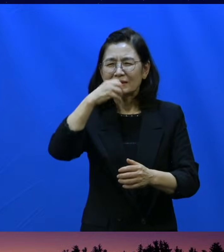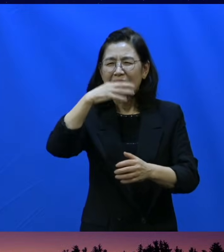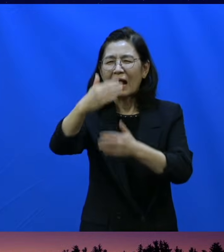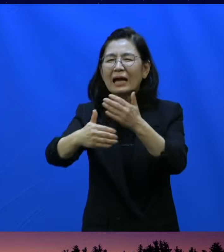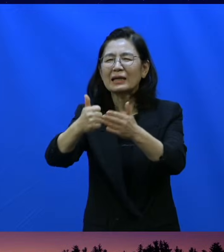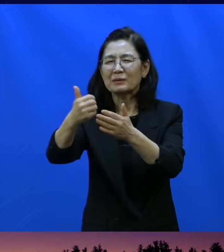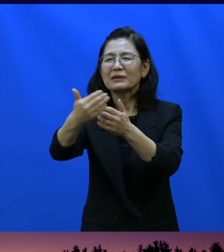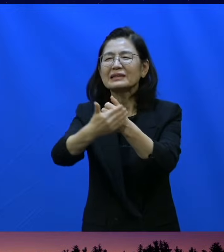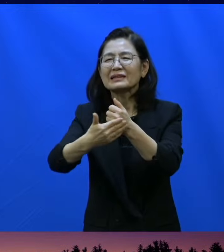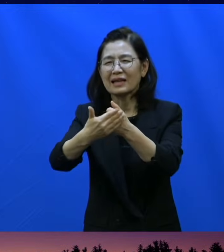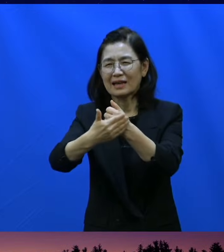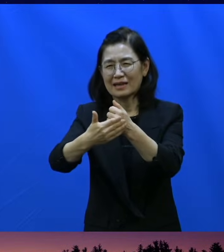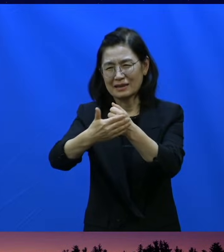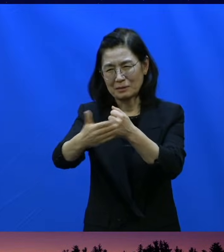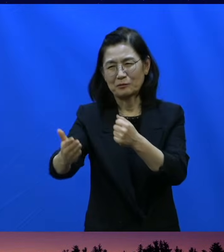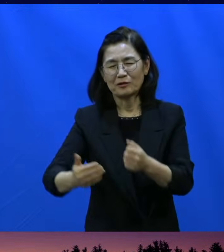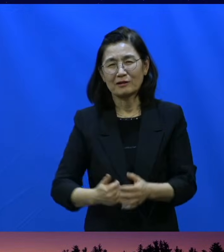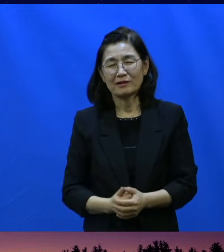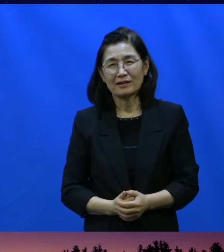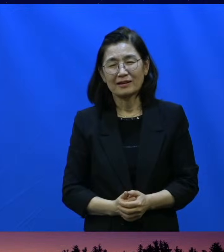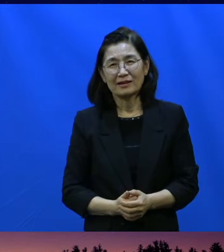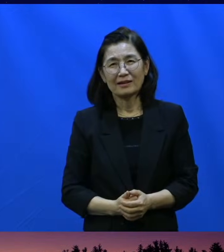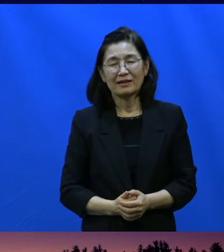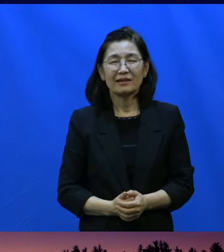그러면 여러분, 우리가